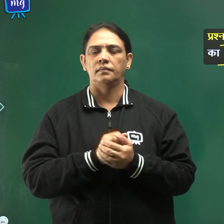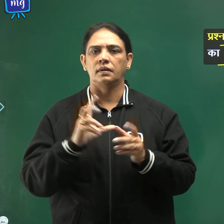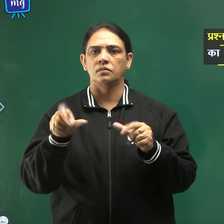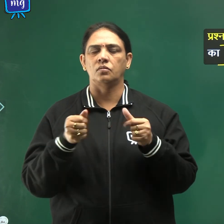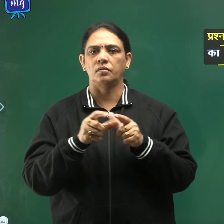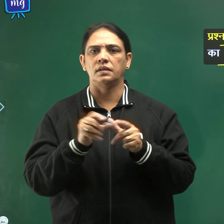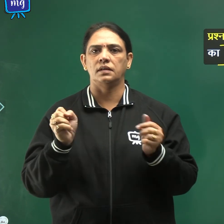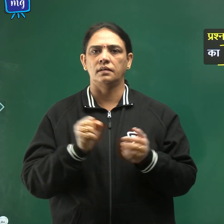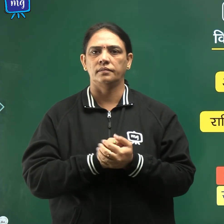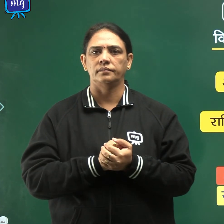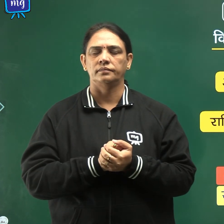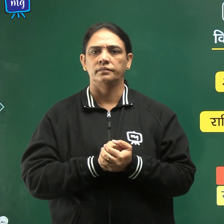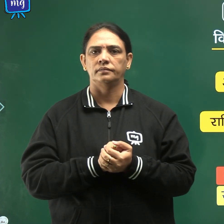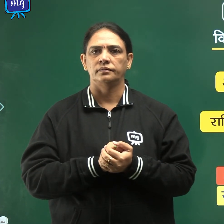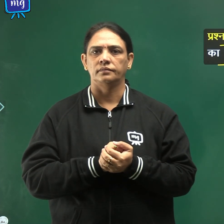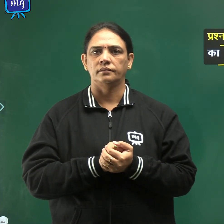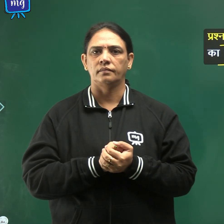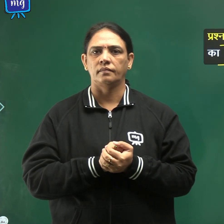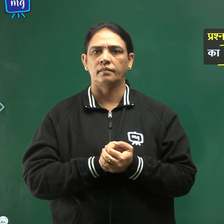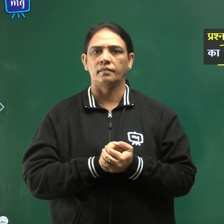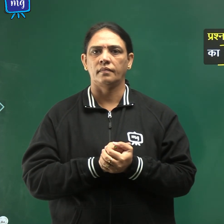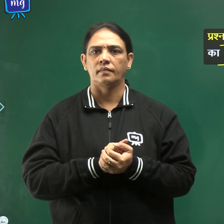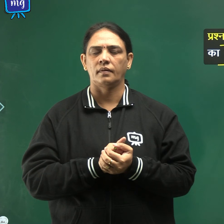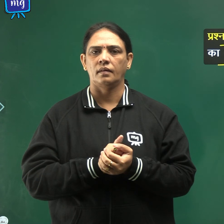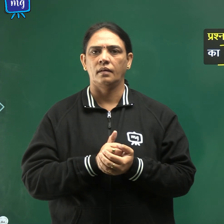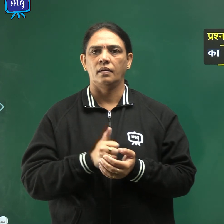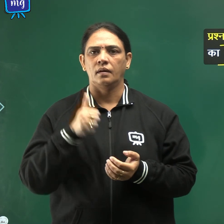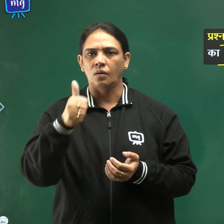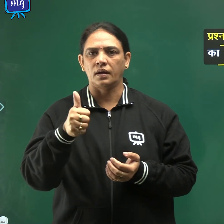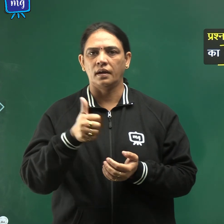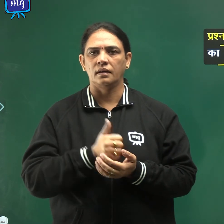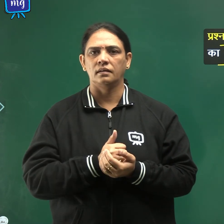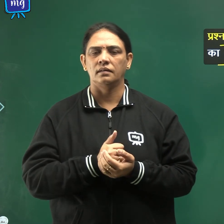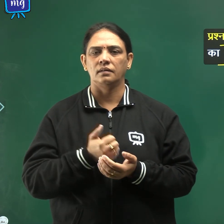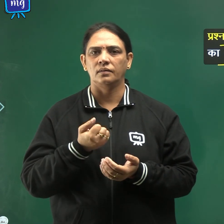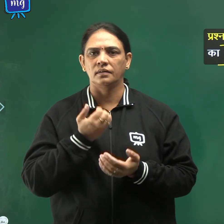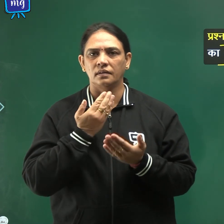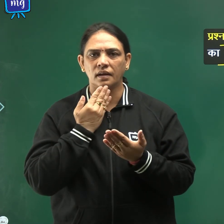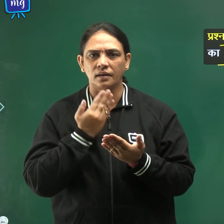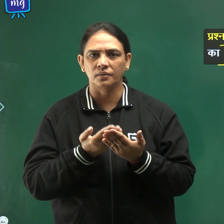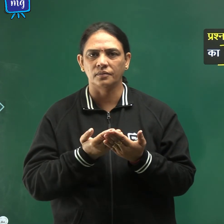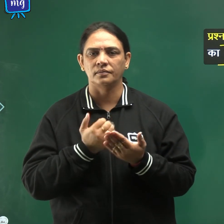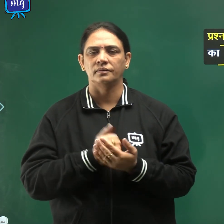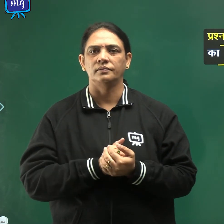ज्ञात कीजिए। ओके, थैंक यू।